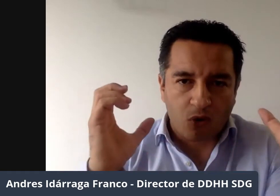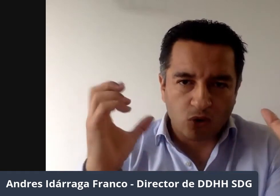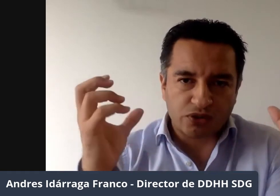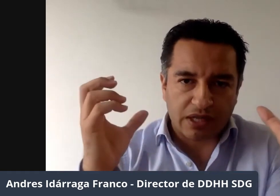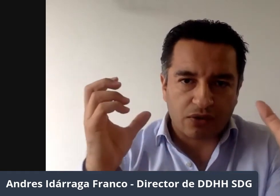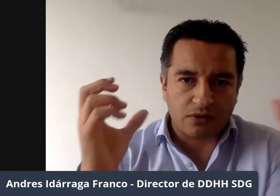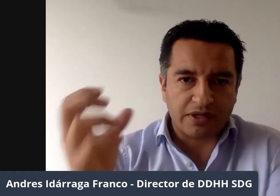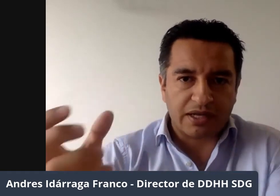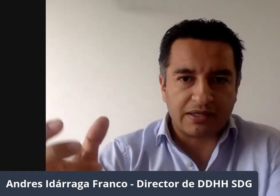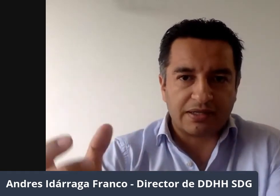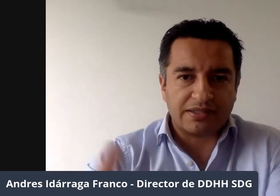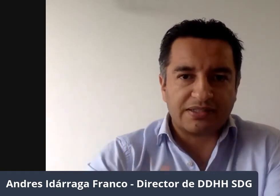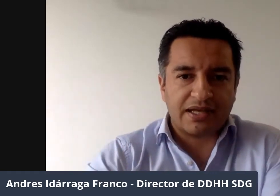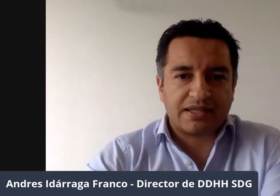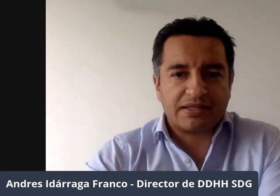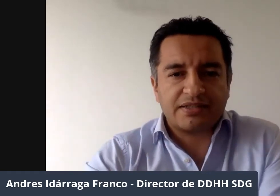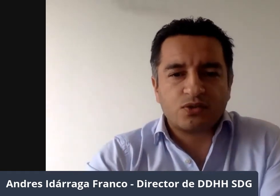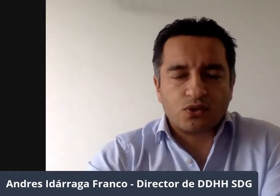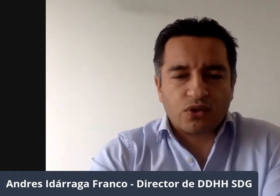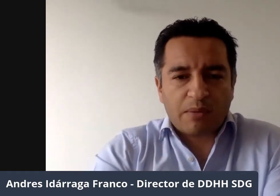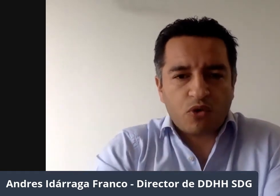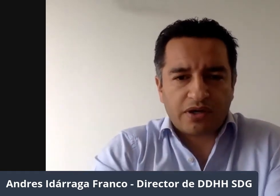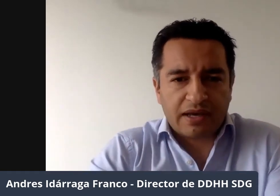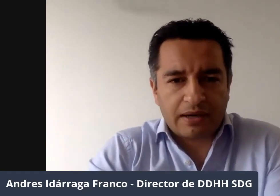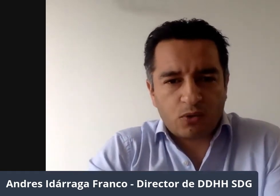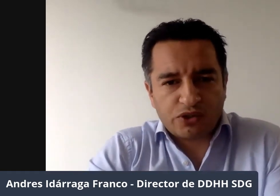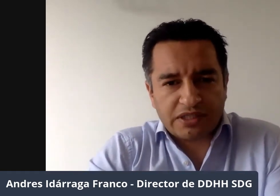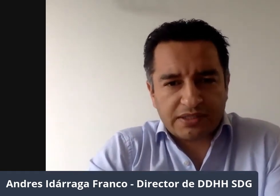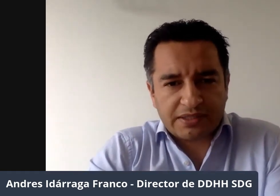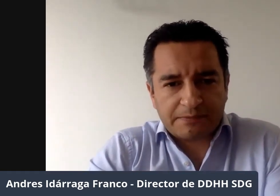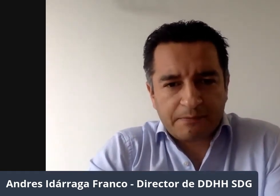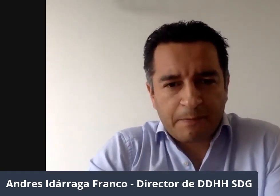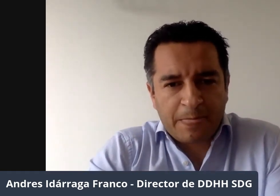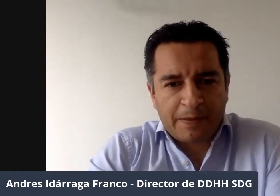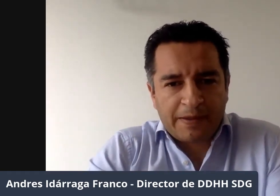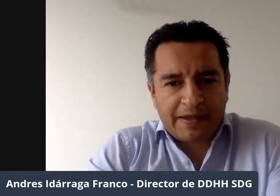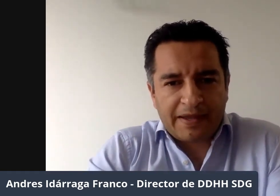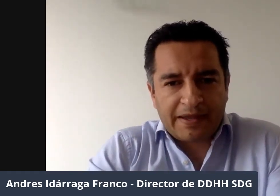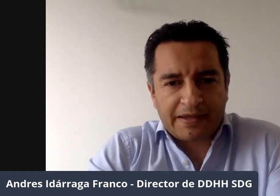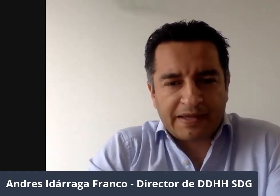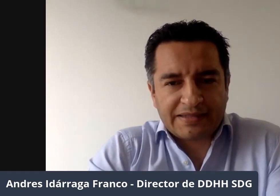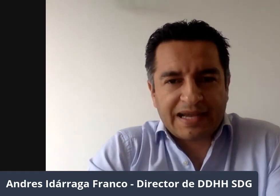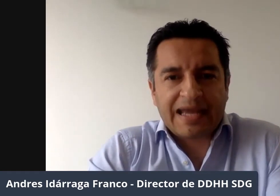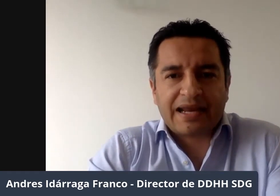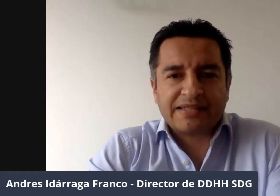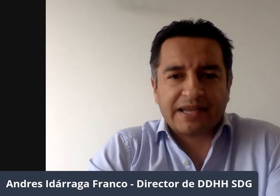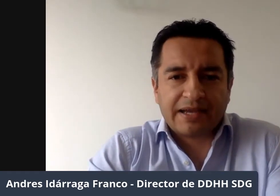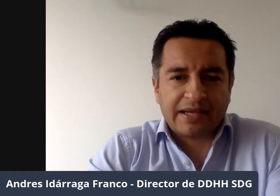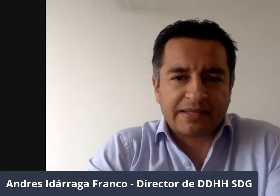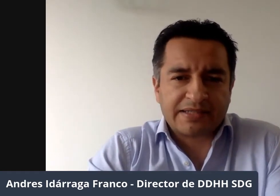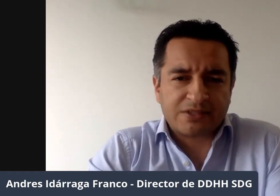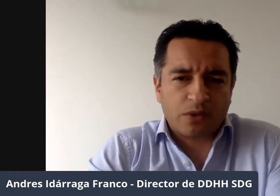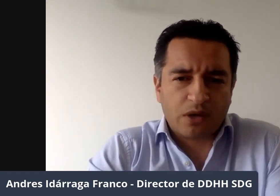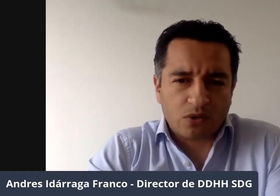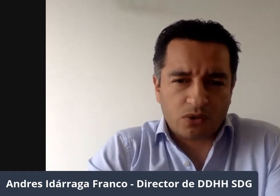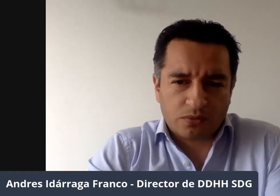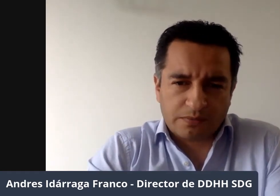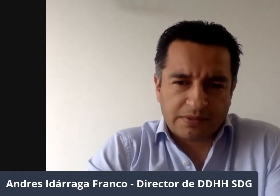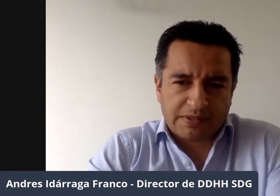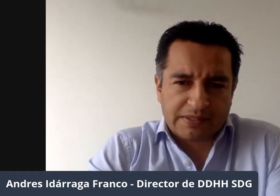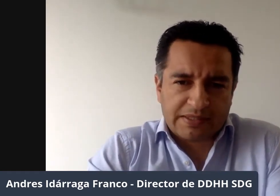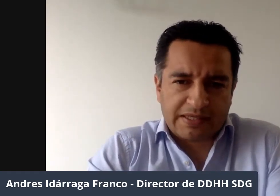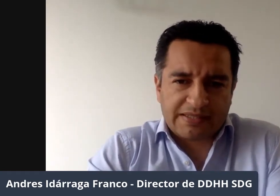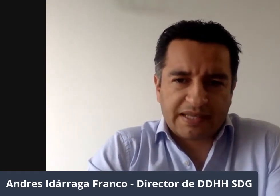guerra justa colonial que está detrás del discurso de la modernidad eurocéntrica, esa guerra que se ejerce sobre el